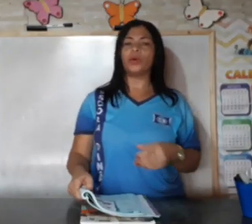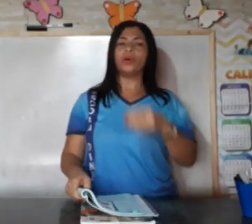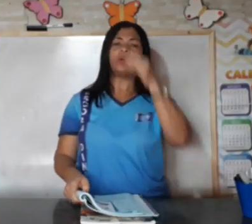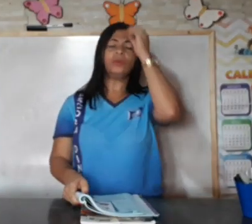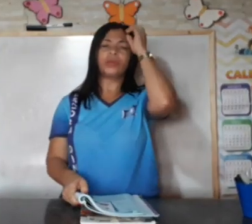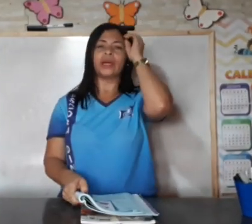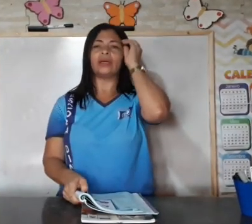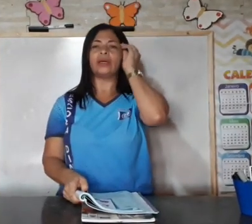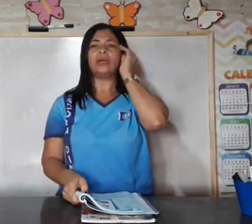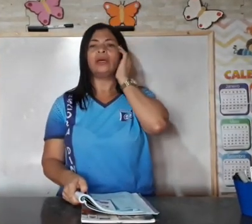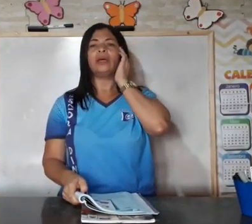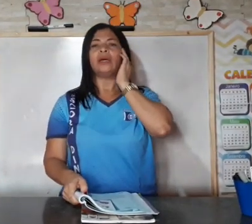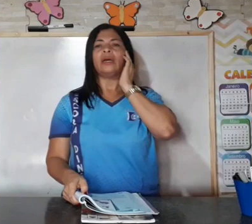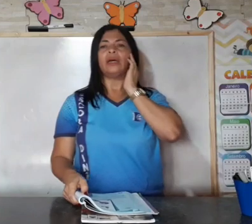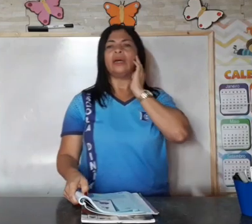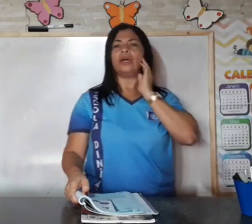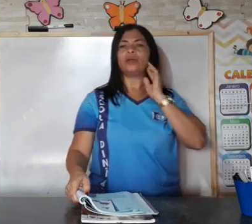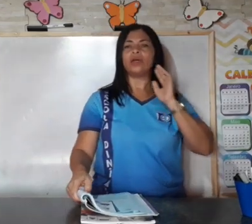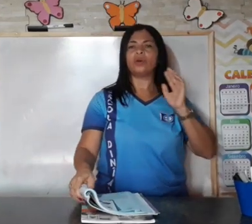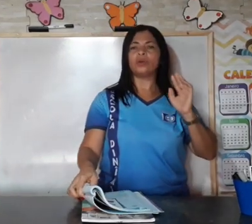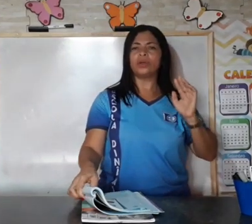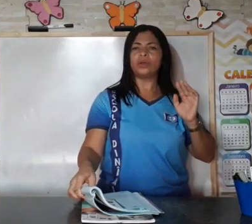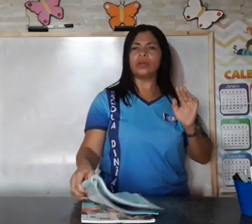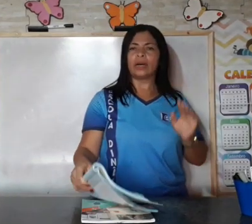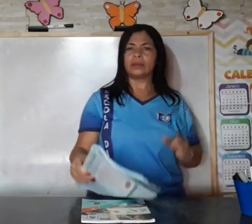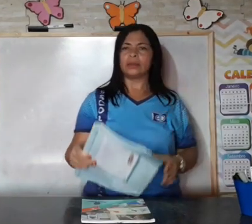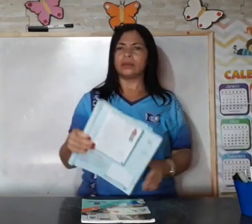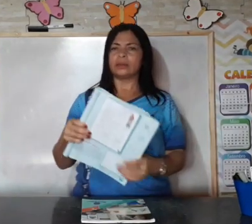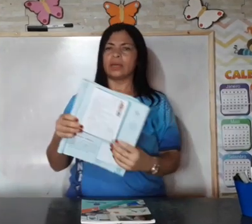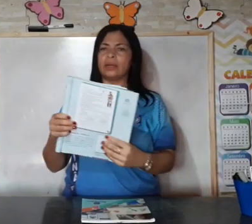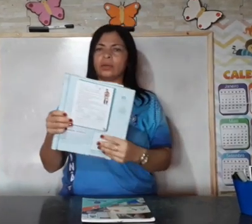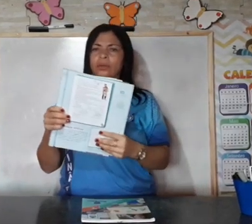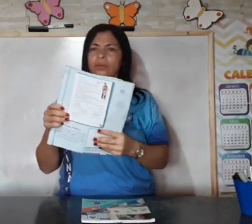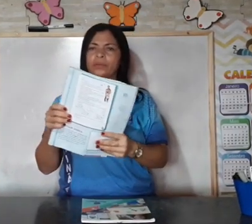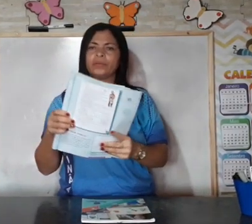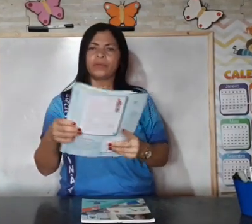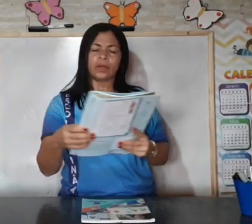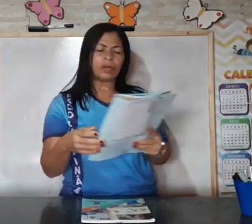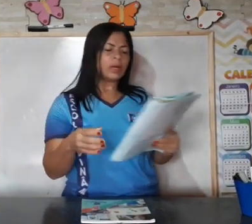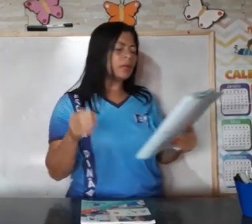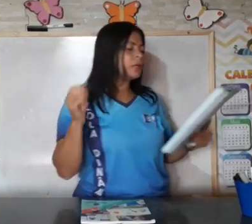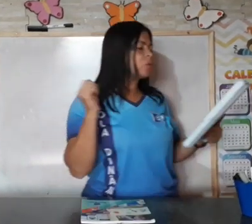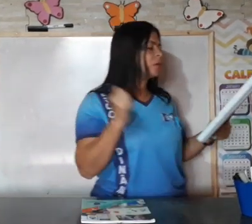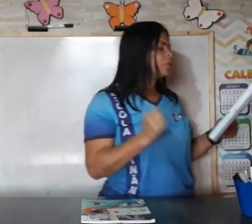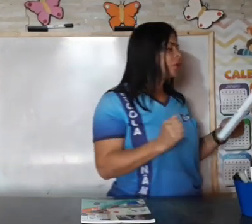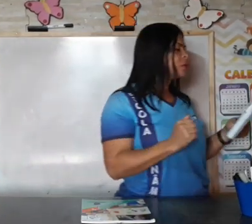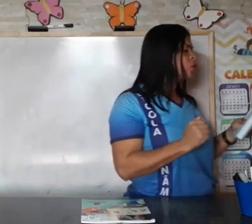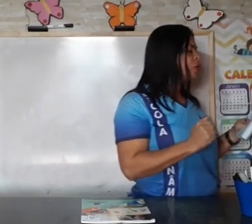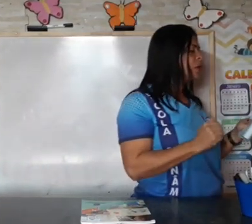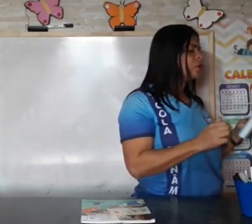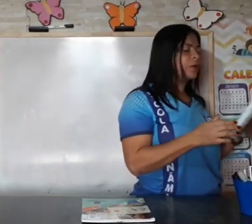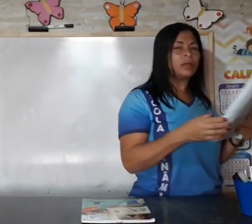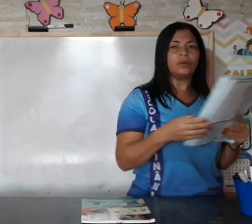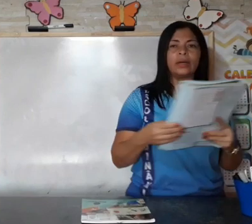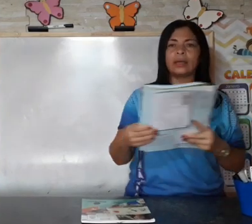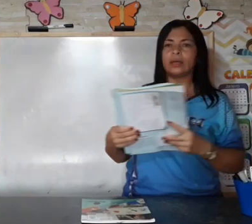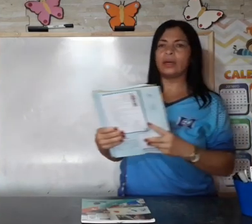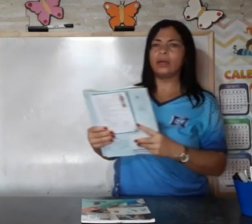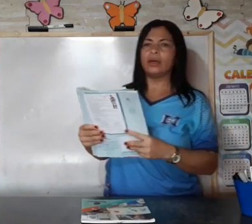pouco, para que eu dê continuidade. Certo? Enquanto isso, Diana vai dando aqui